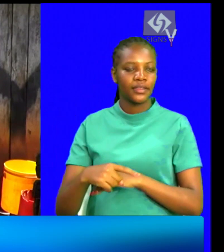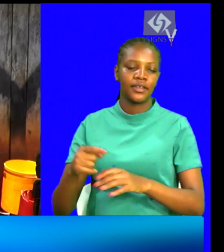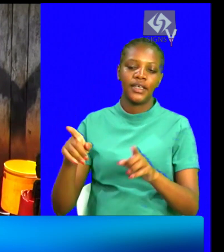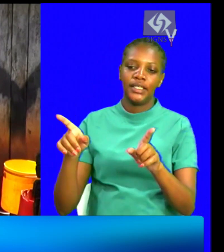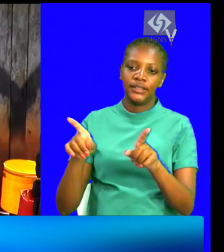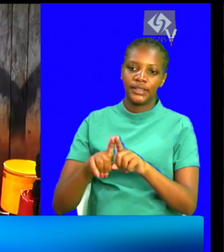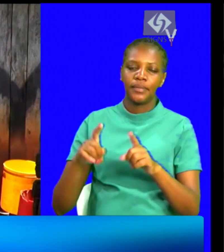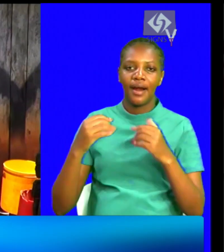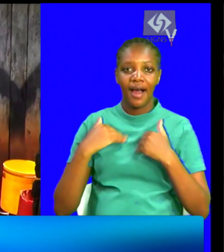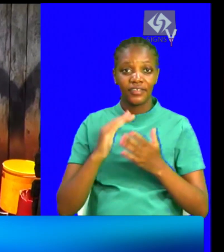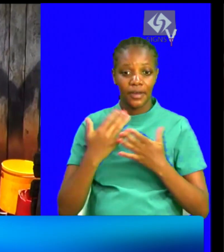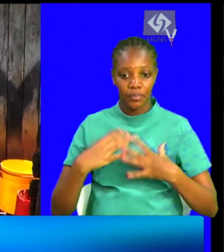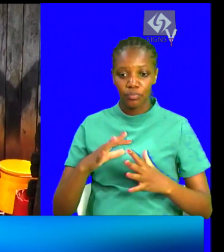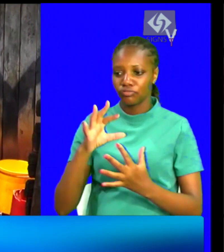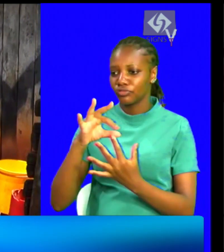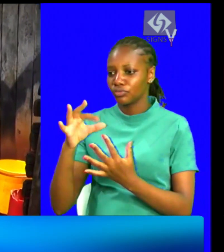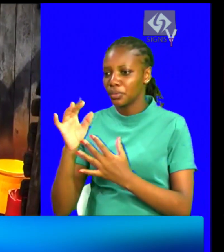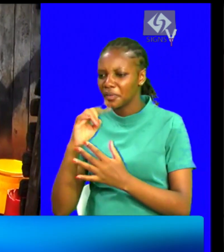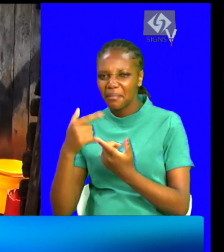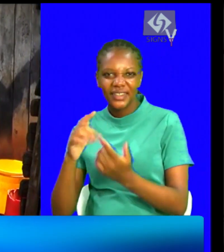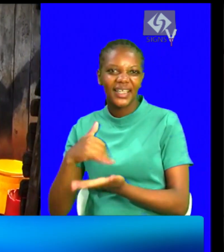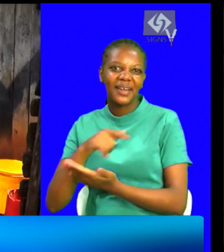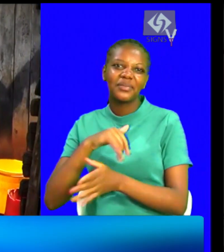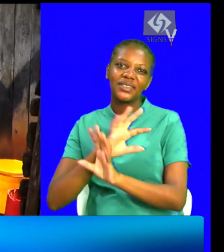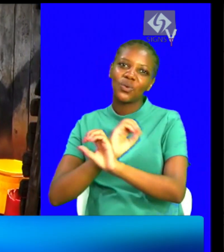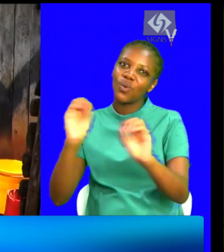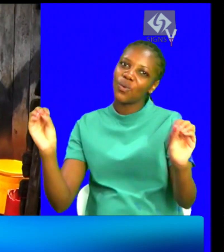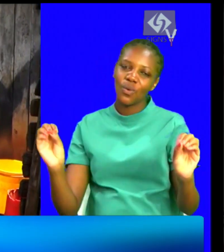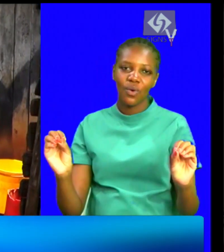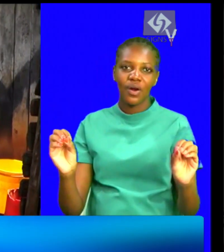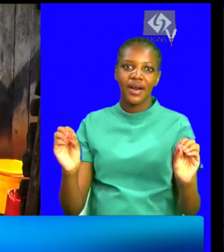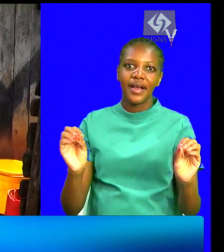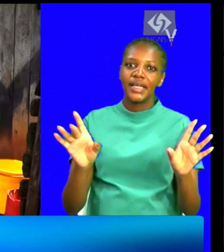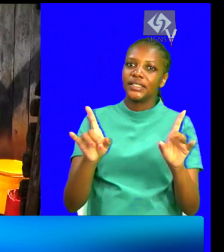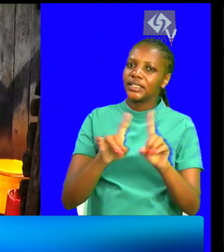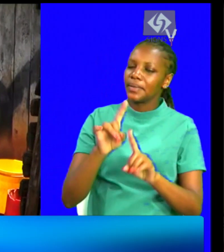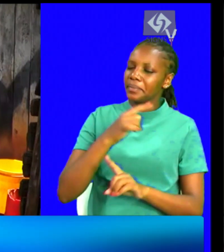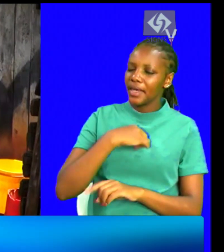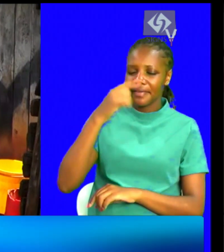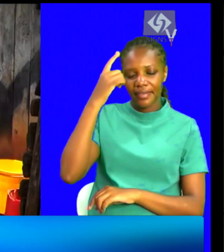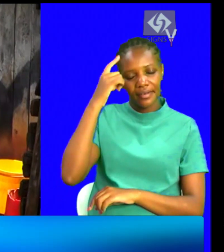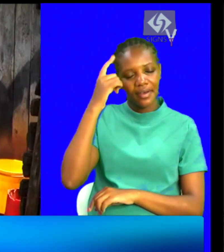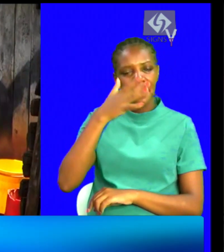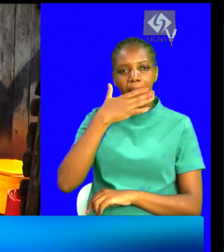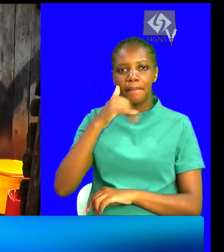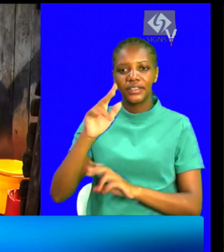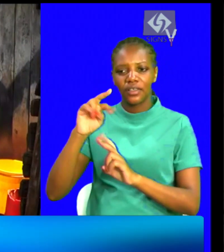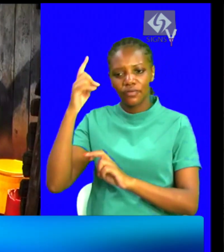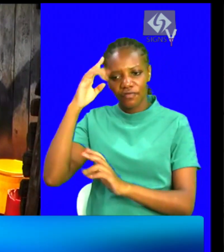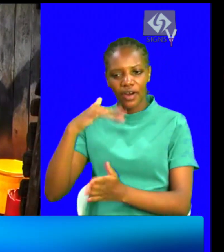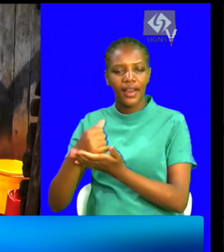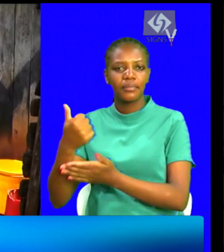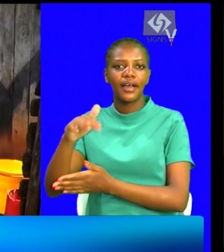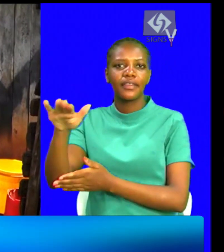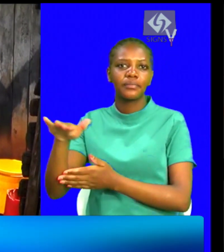watano. Na kuna watu tumesagua na hakuna kutusaidia. Tukaana waza tu tutafute